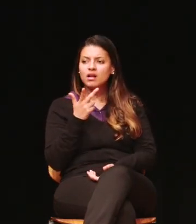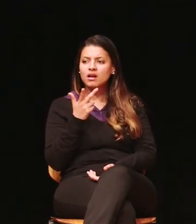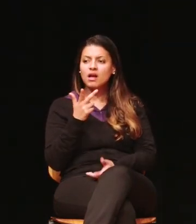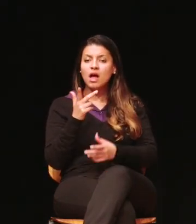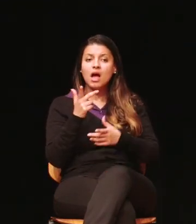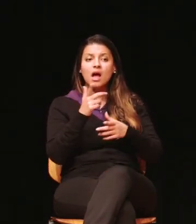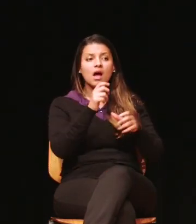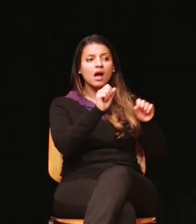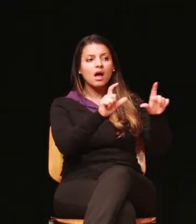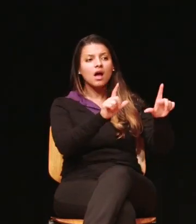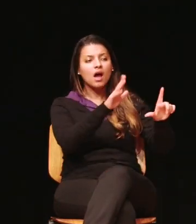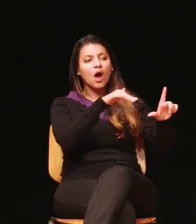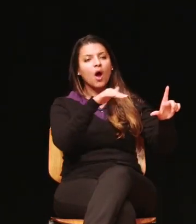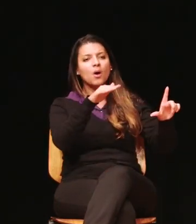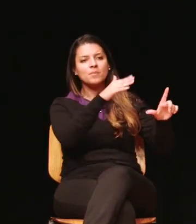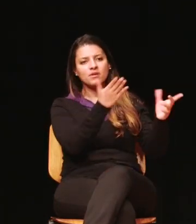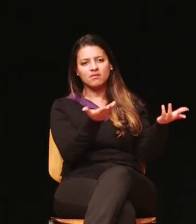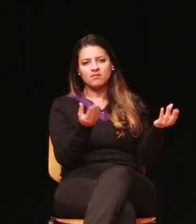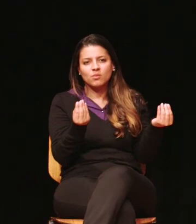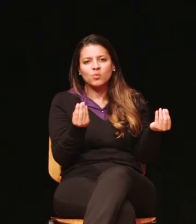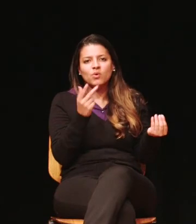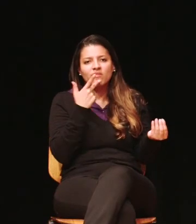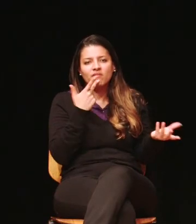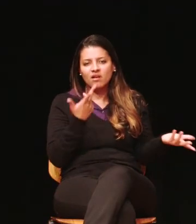As obras, elas, justamente,